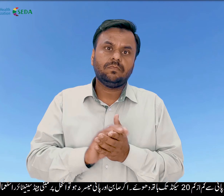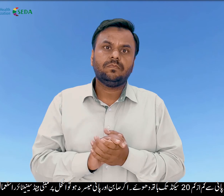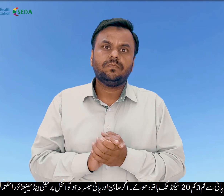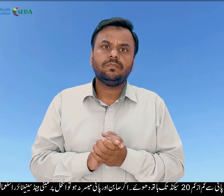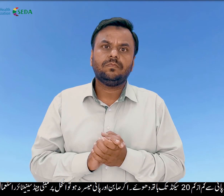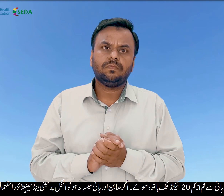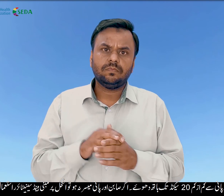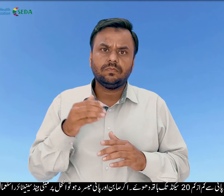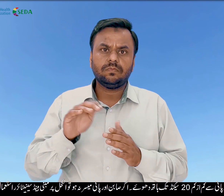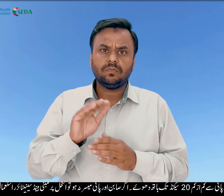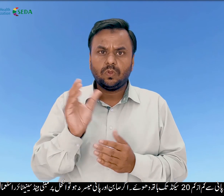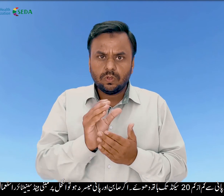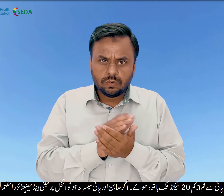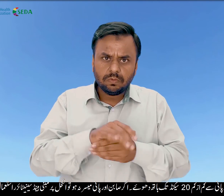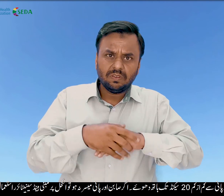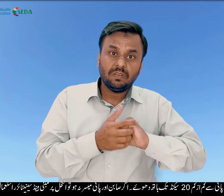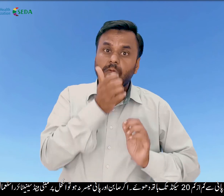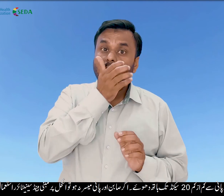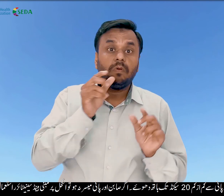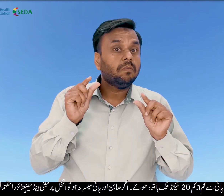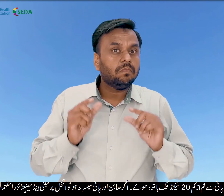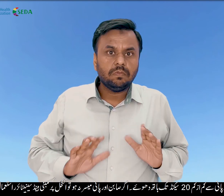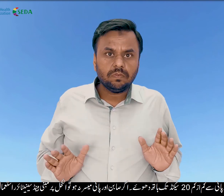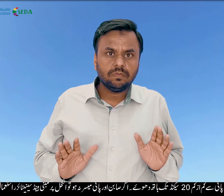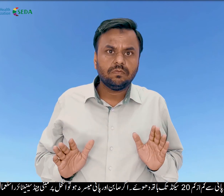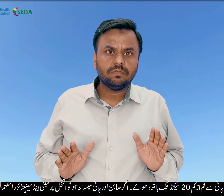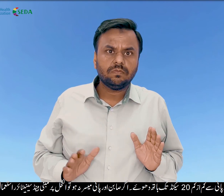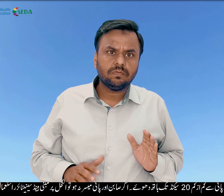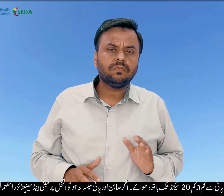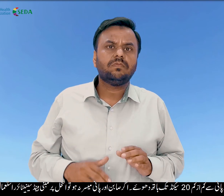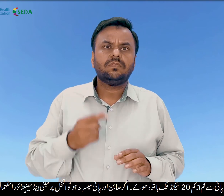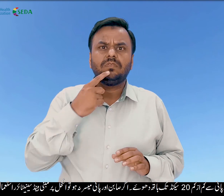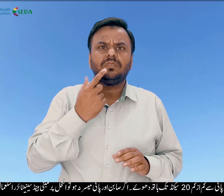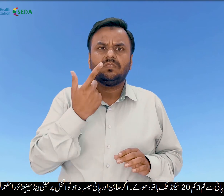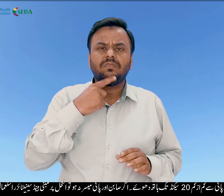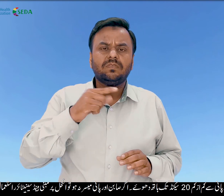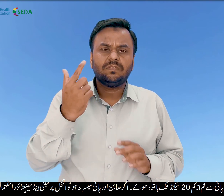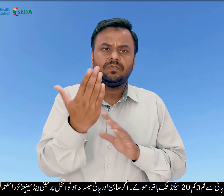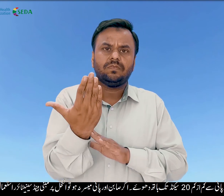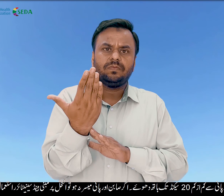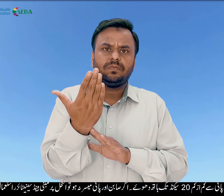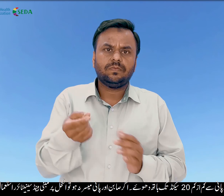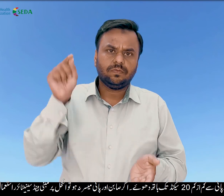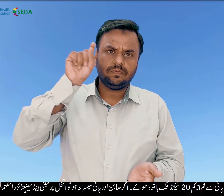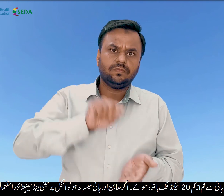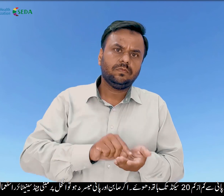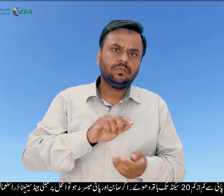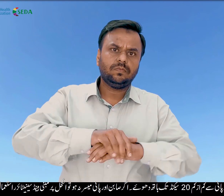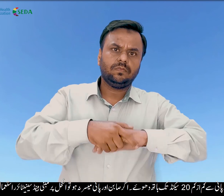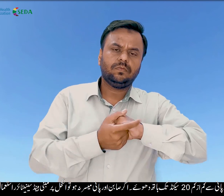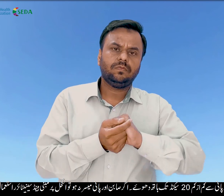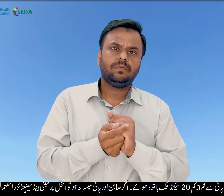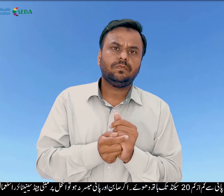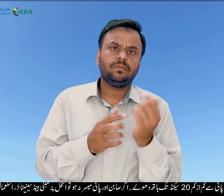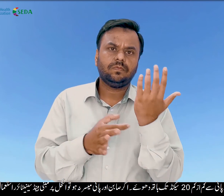دھوئیں۔ اگر صابن اور پانی میسر نہ ہو تو الکحل پر مبنی ہینڈ سینیٹائزرز استعمال